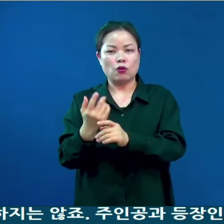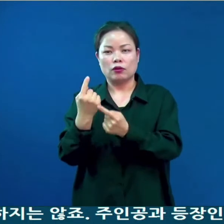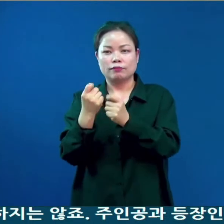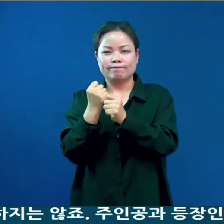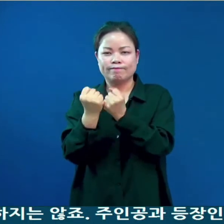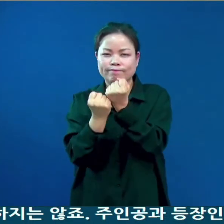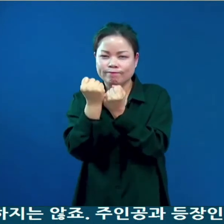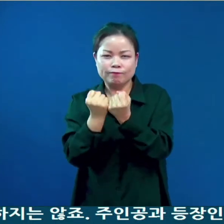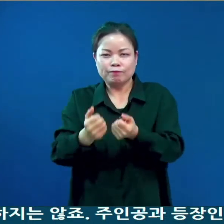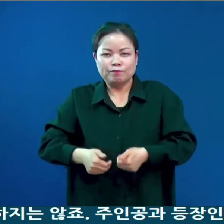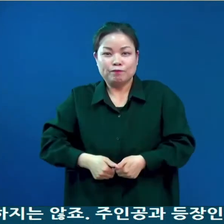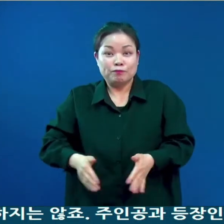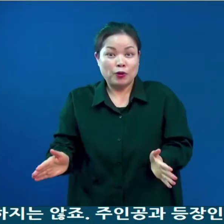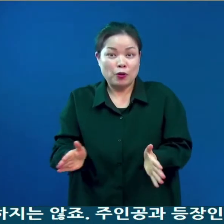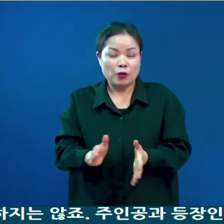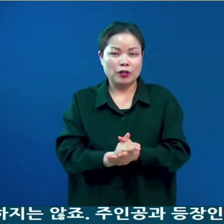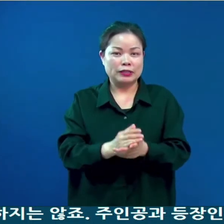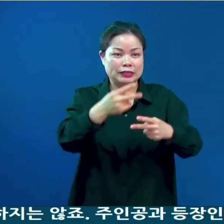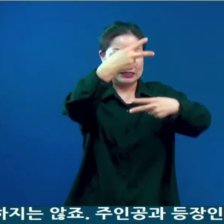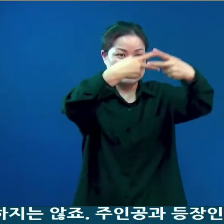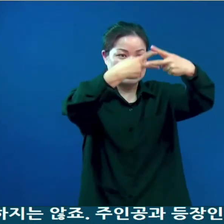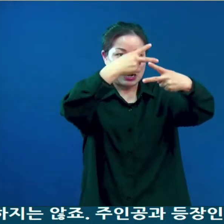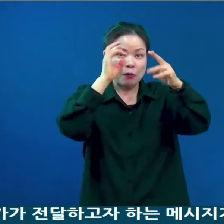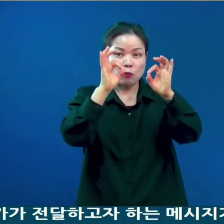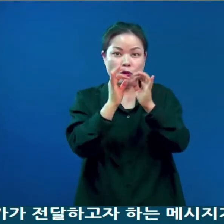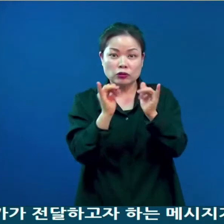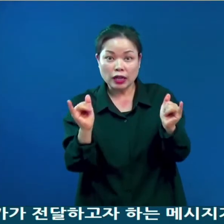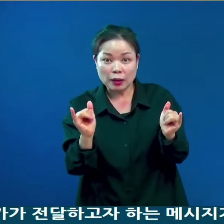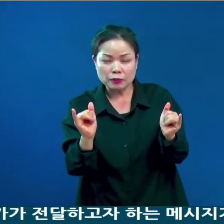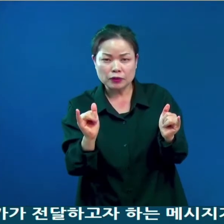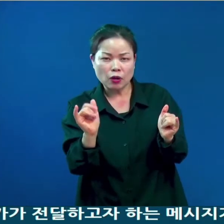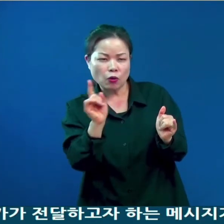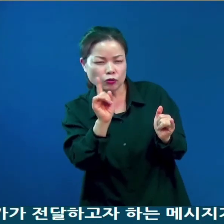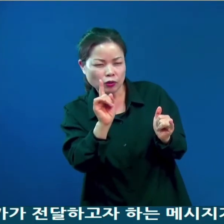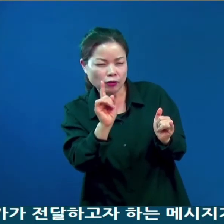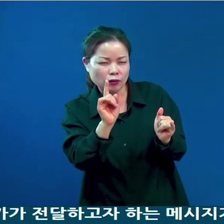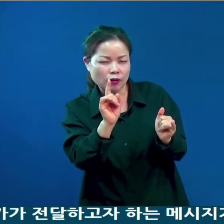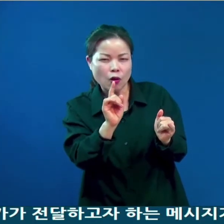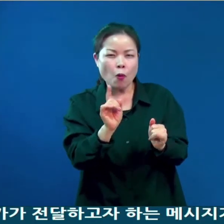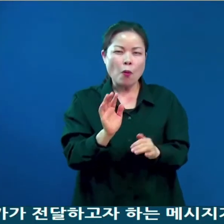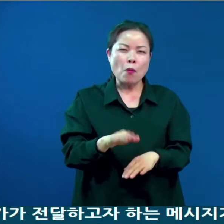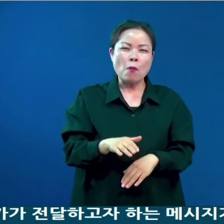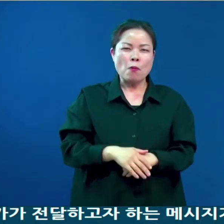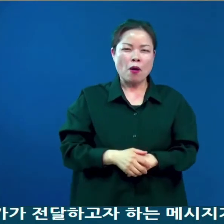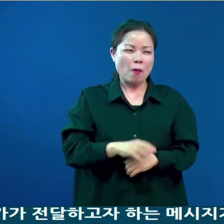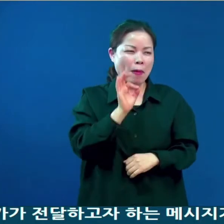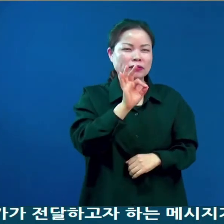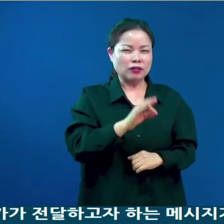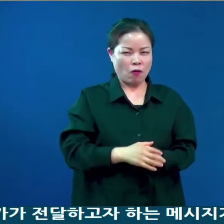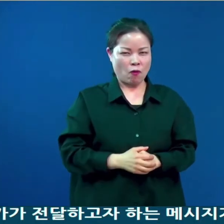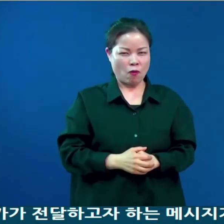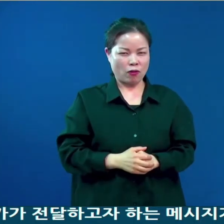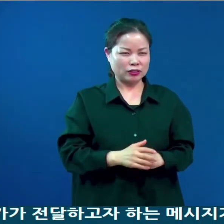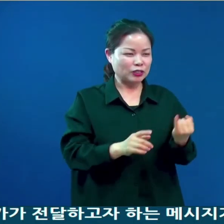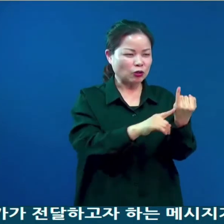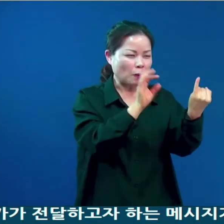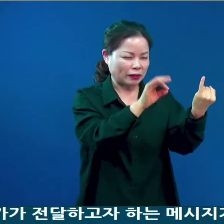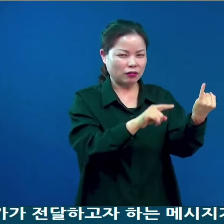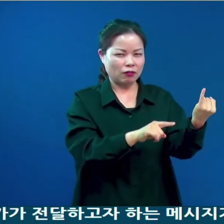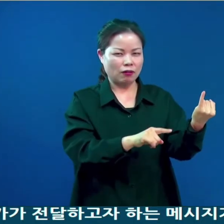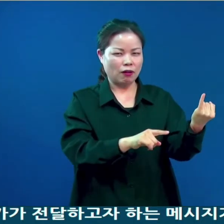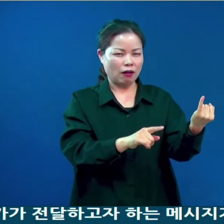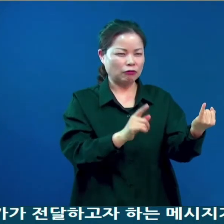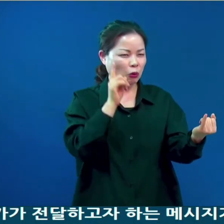붙이지는 않습니다. 또 드라마를 본 사람들도 어떤 장면에 대해서 어머어머 봤어? 그 여주인공? 야